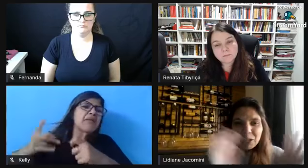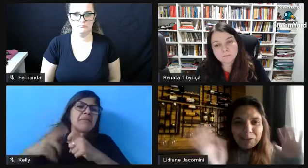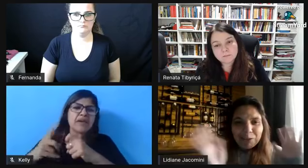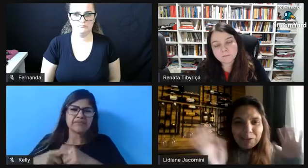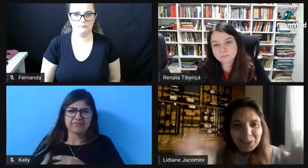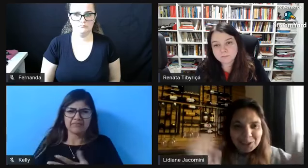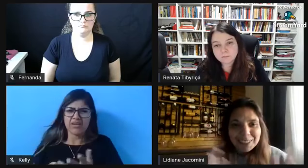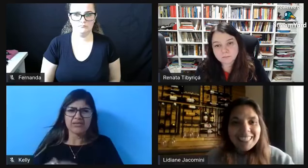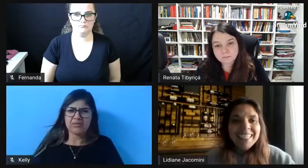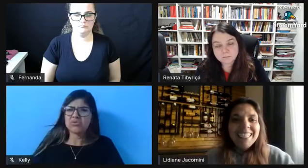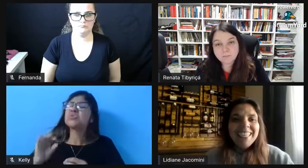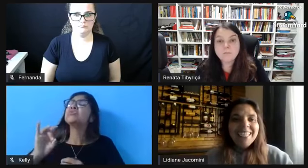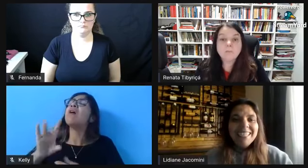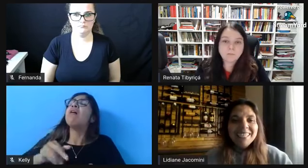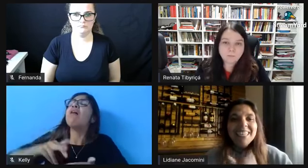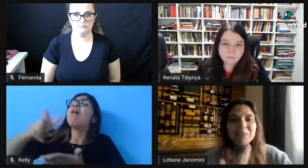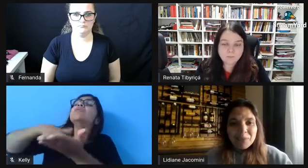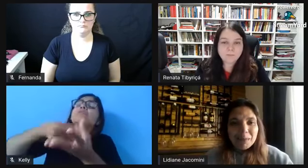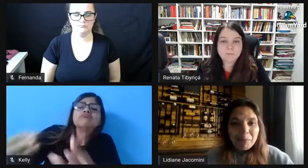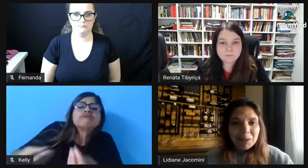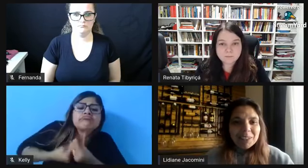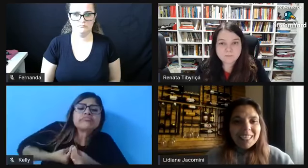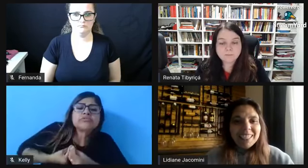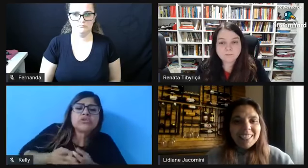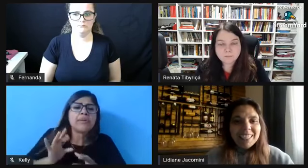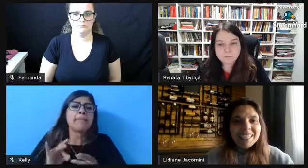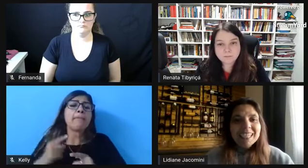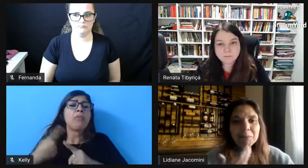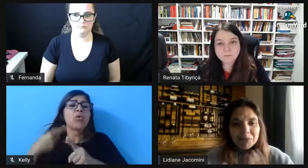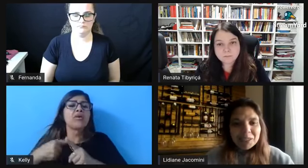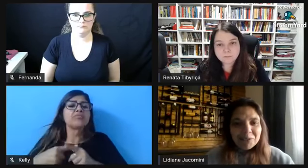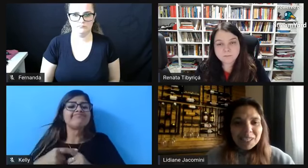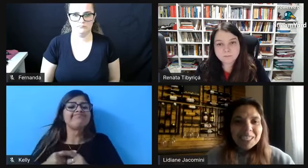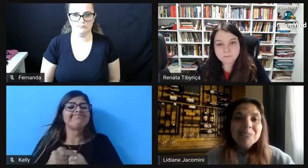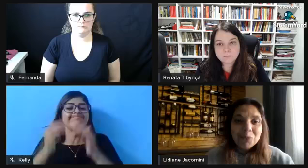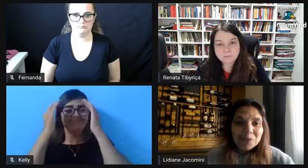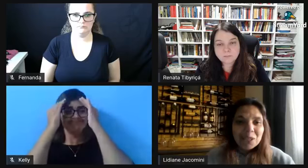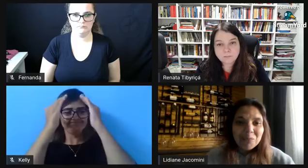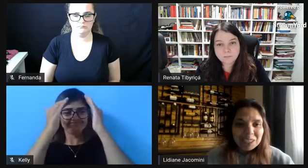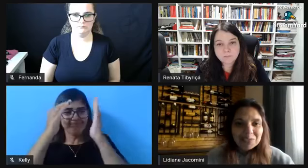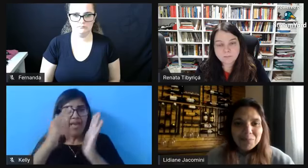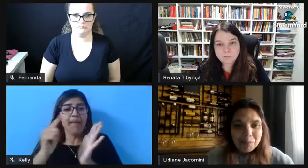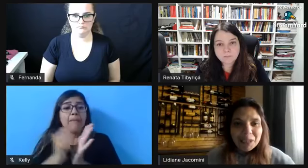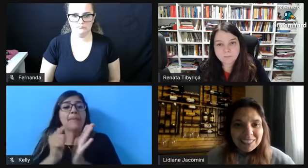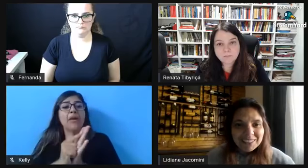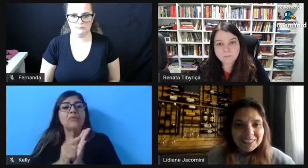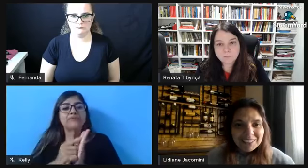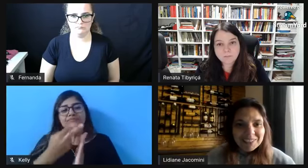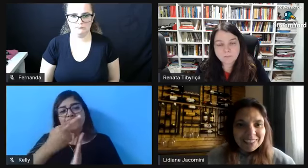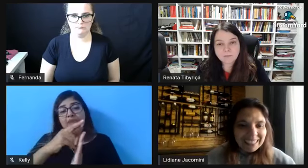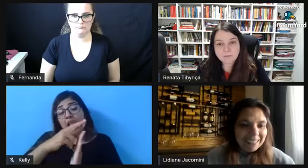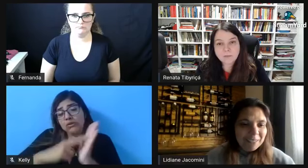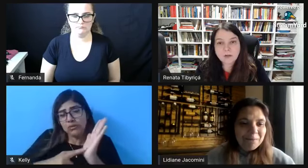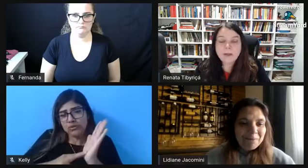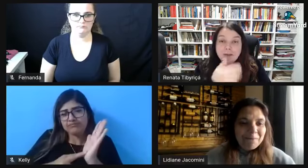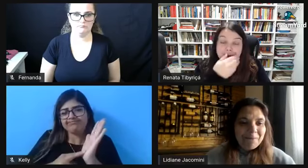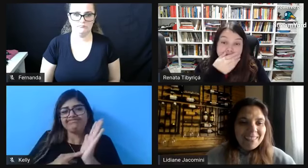e vai falar, eu quero os relatórios. Eles se resumem a papel, né? E nem sempre você consegue resumir um ser humano num papel, né,